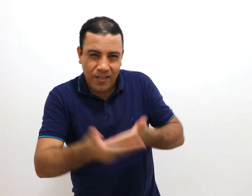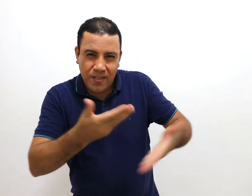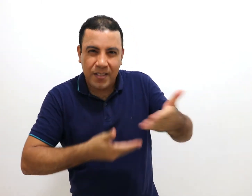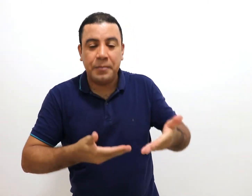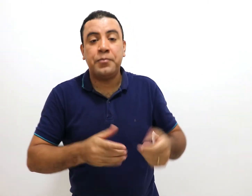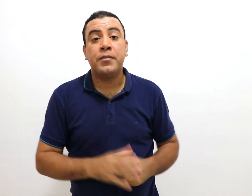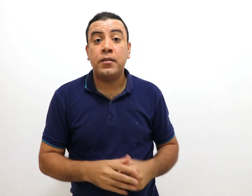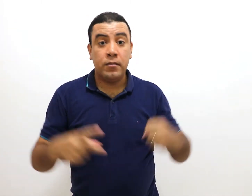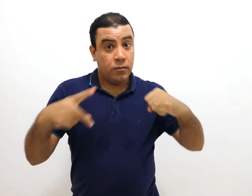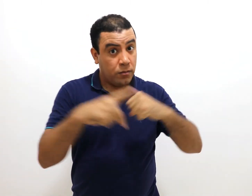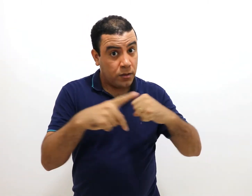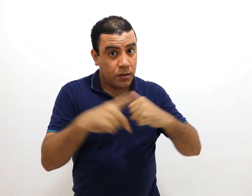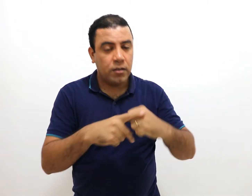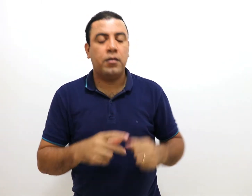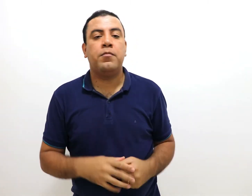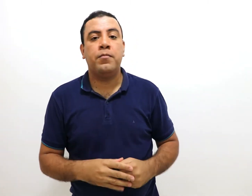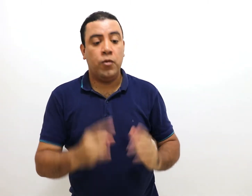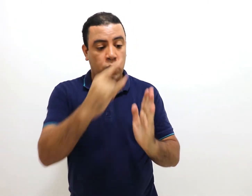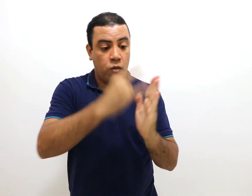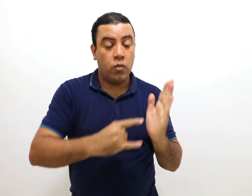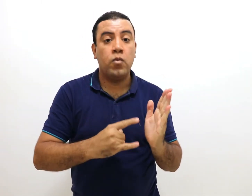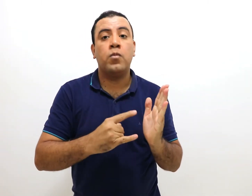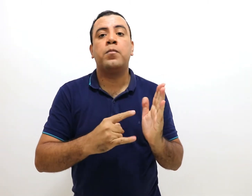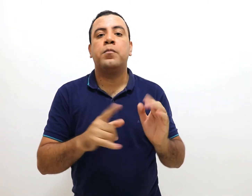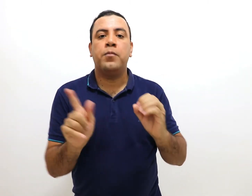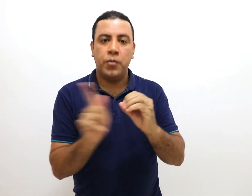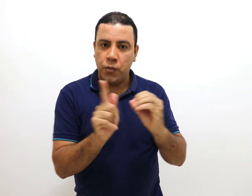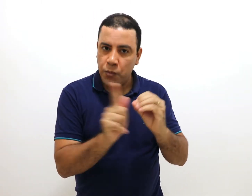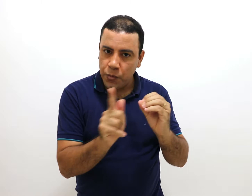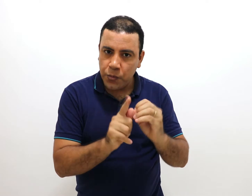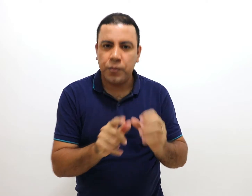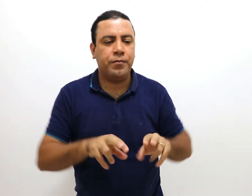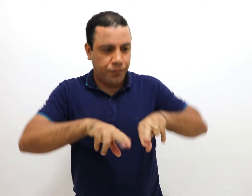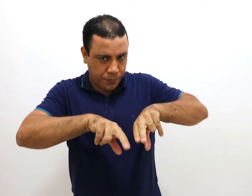colaborativas, Skype, Google Docs e outros,